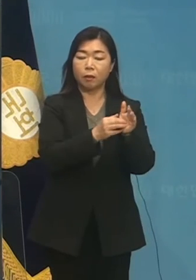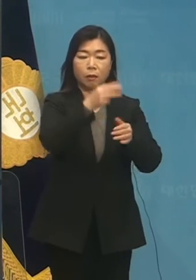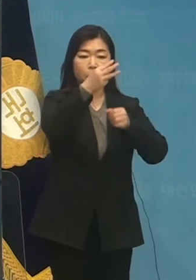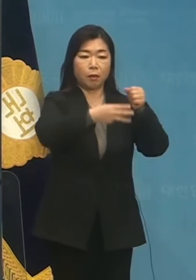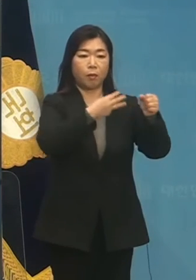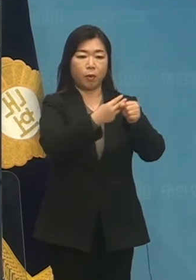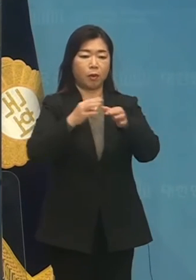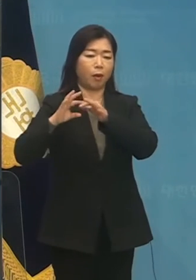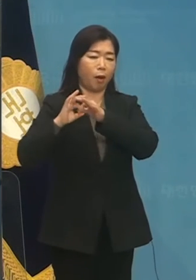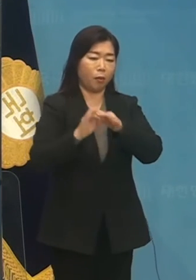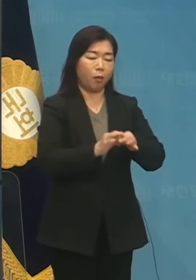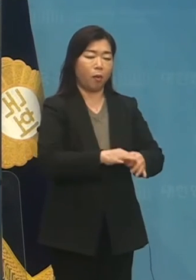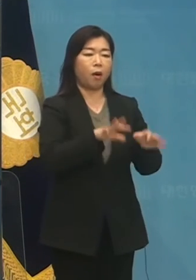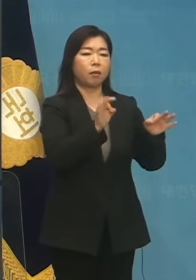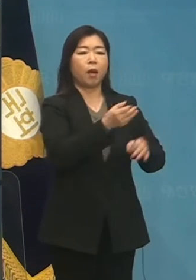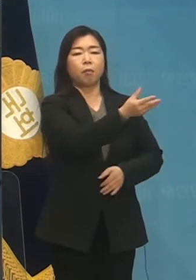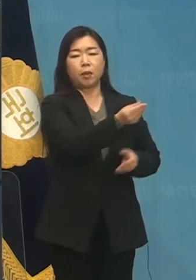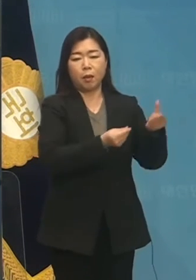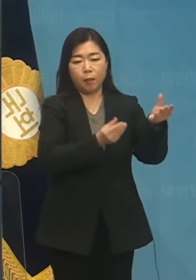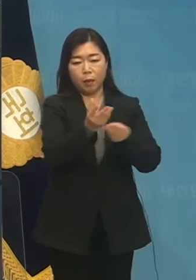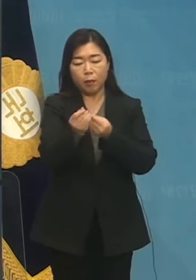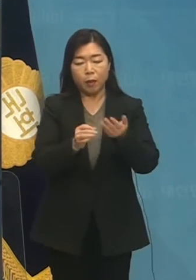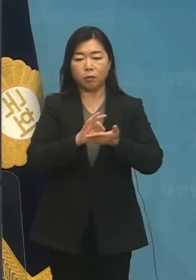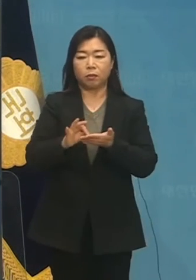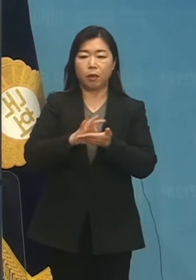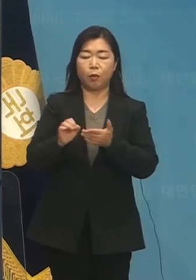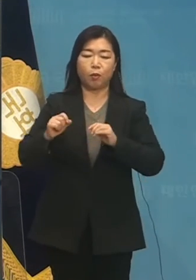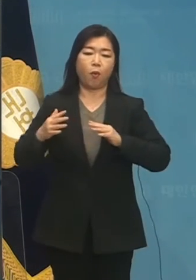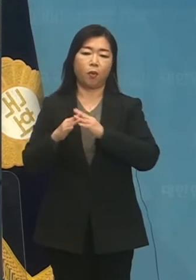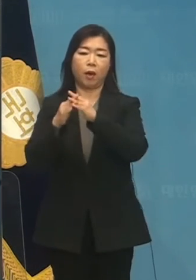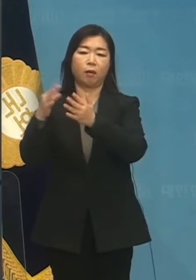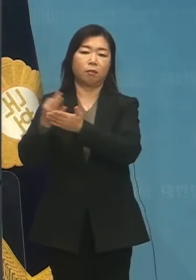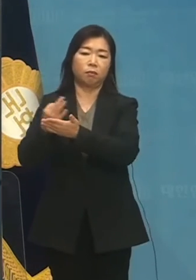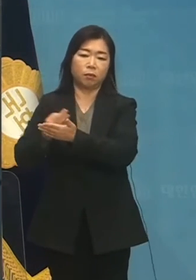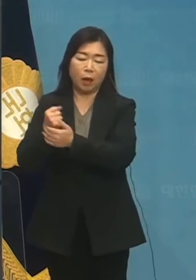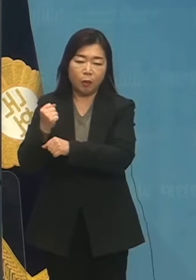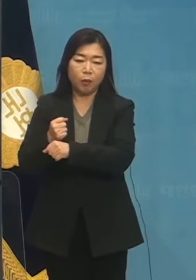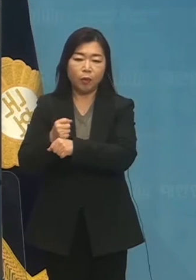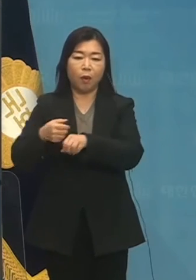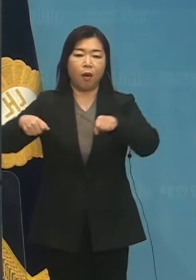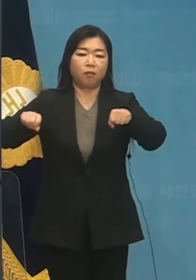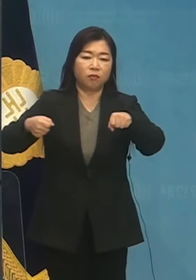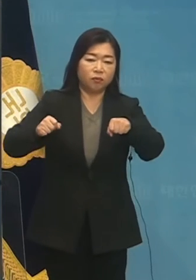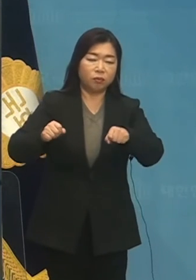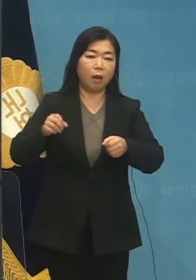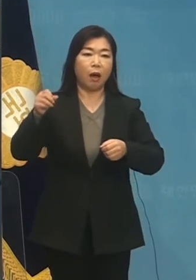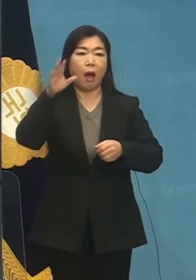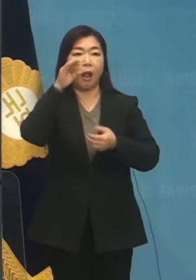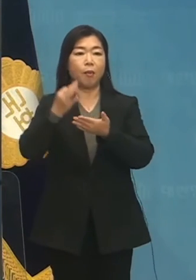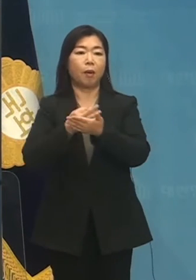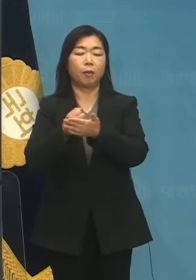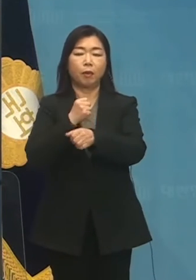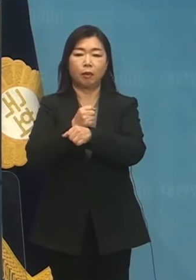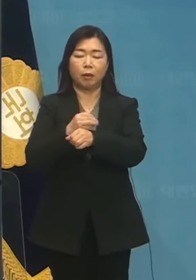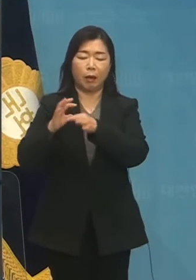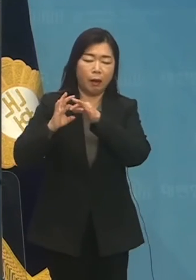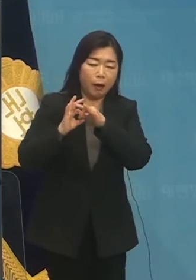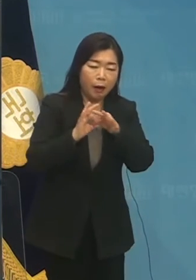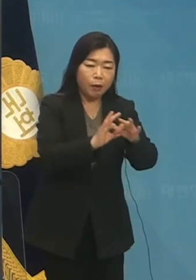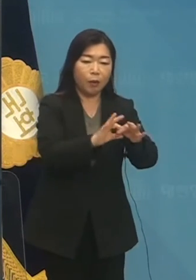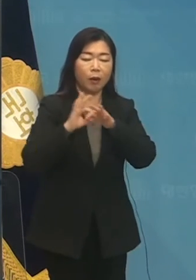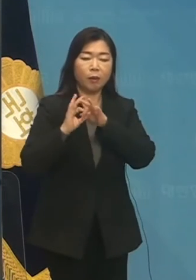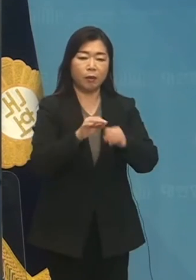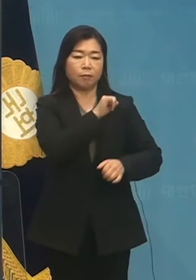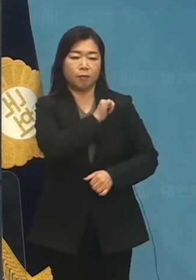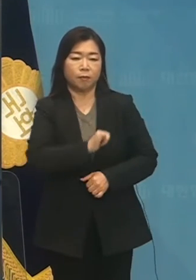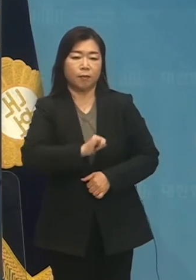3년째 대출로 버티고 공사지에서 일용직으로 플랫폼 회사에서 택배 알바로 어렵게 하루하루 버티고